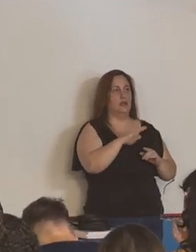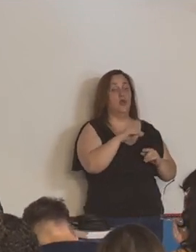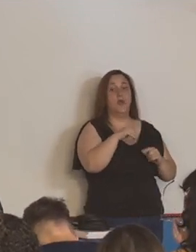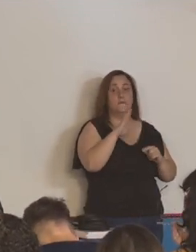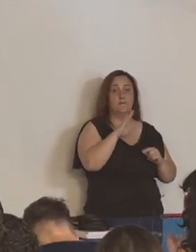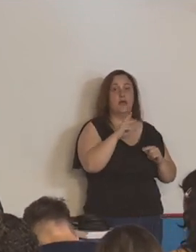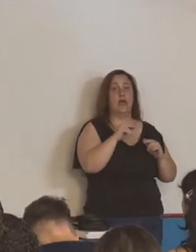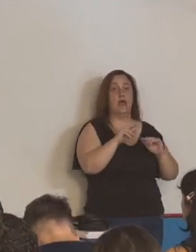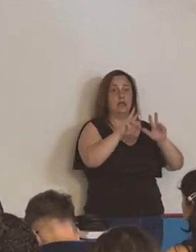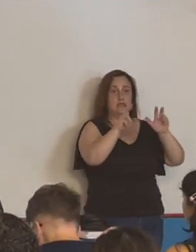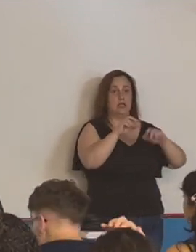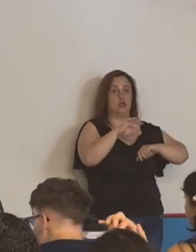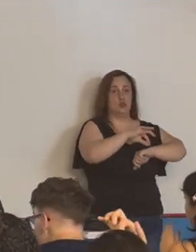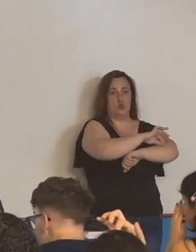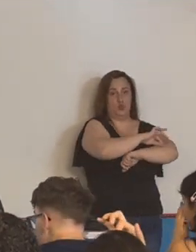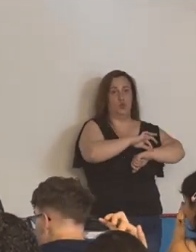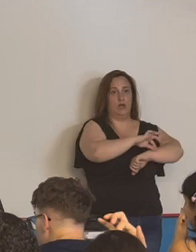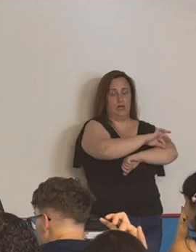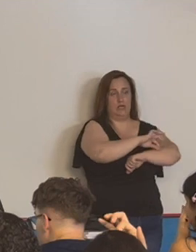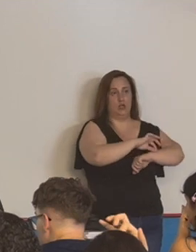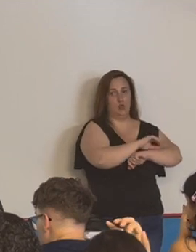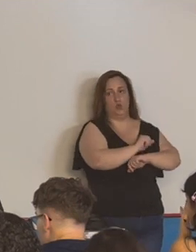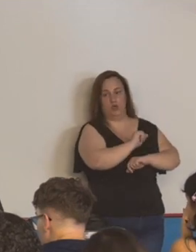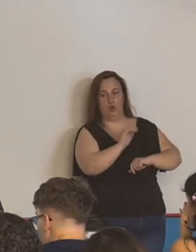arquitetura, né? E de ornamentos do que